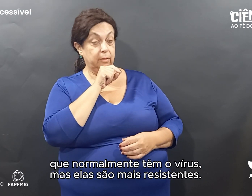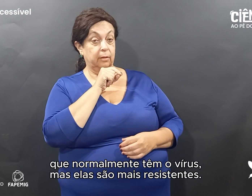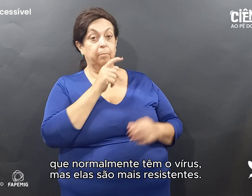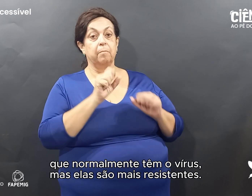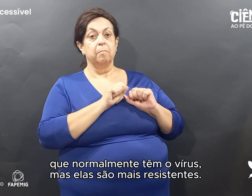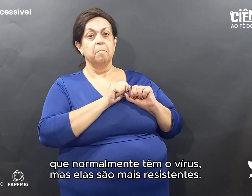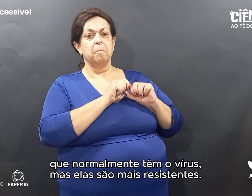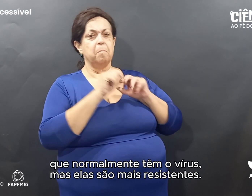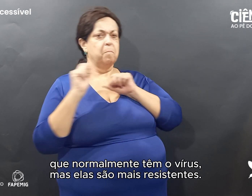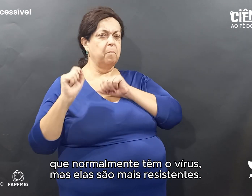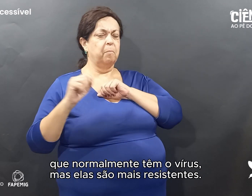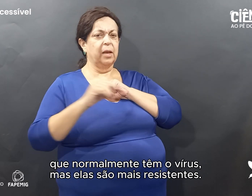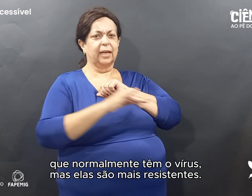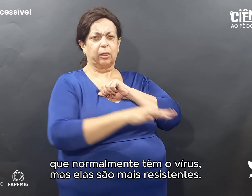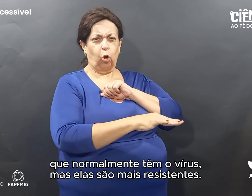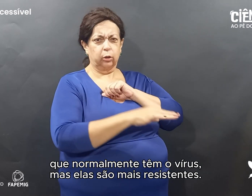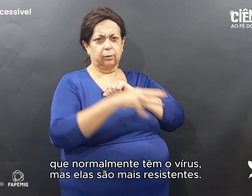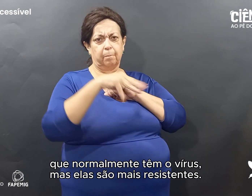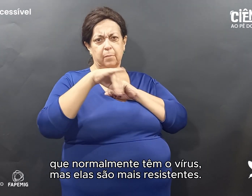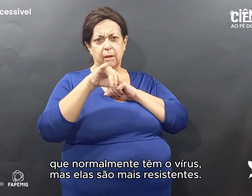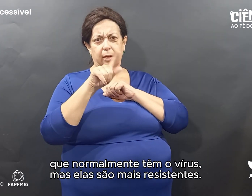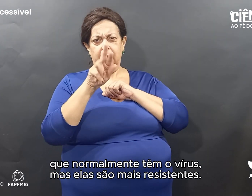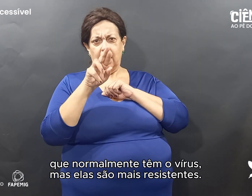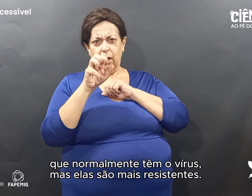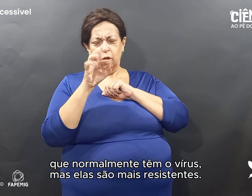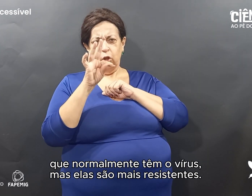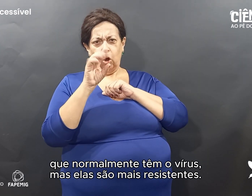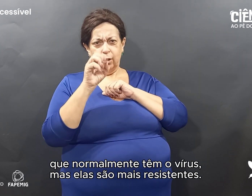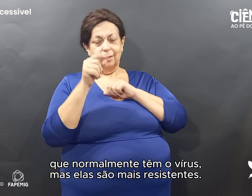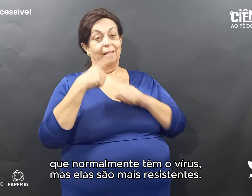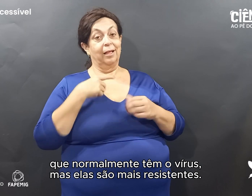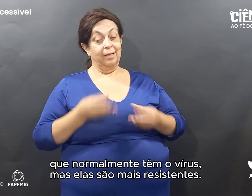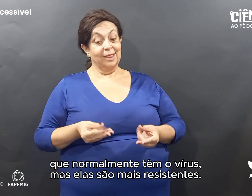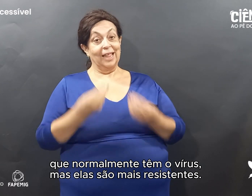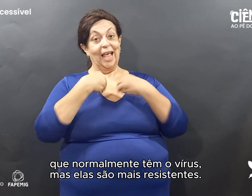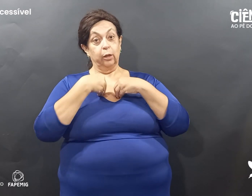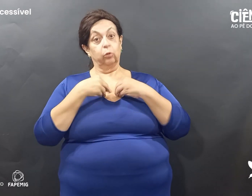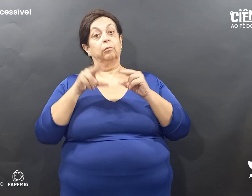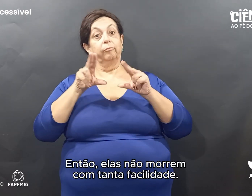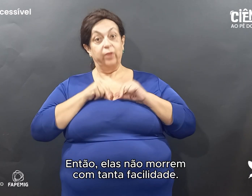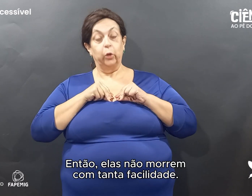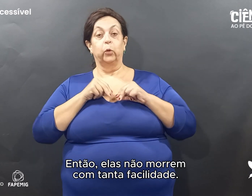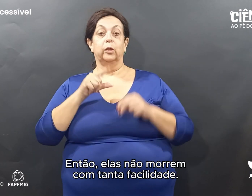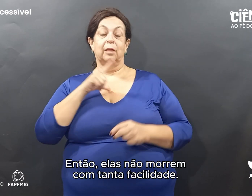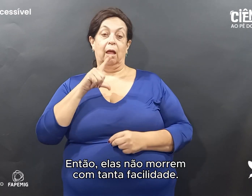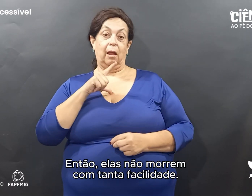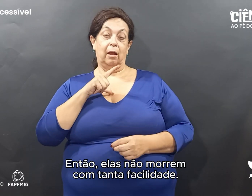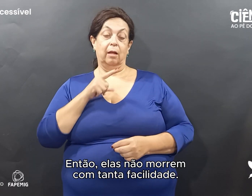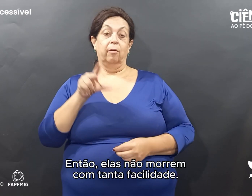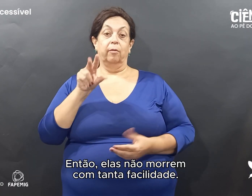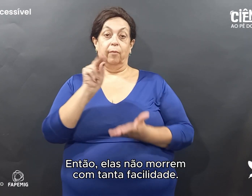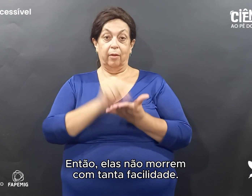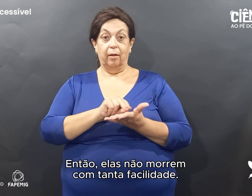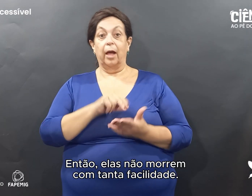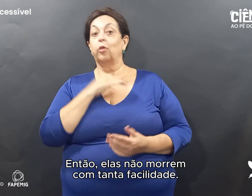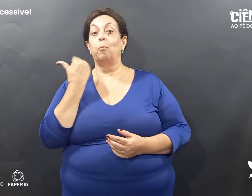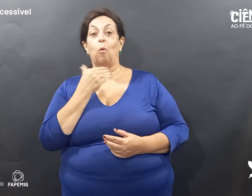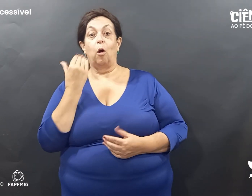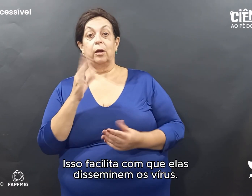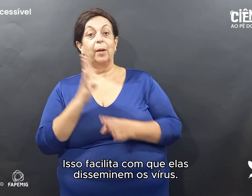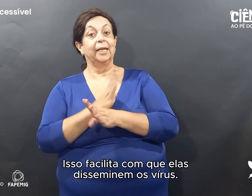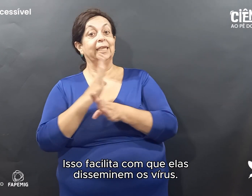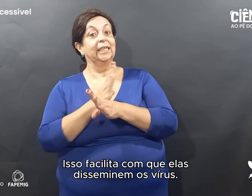migratórias, que normalmente elas têm o vírus, mas elas são mais resistentes. Então, elas não morrem com tanta